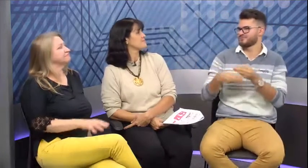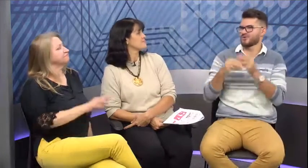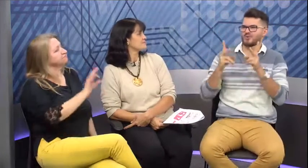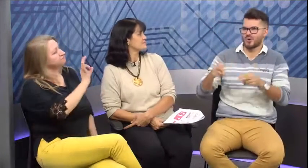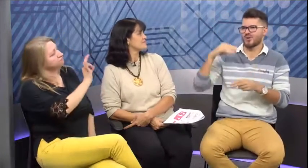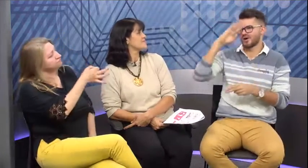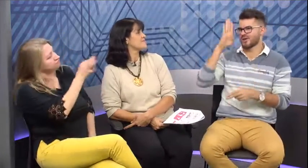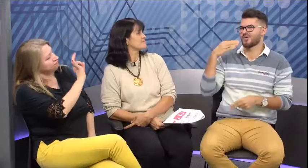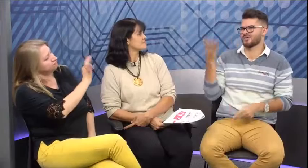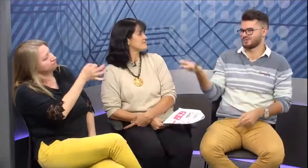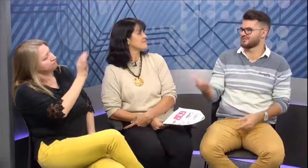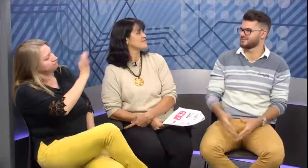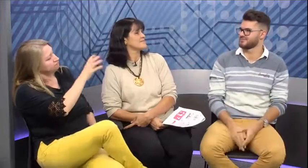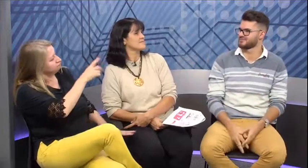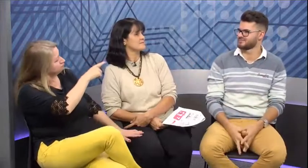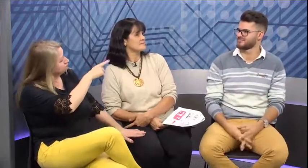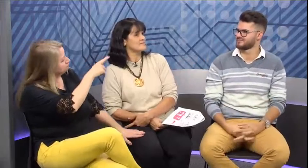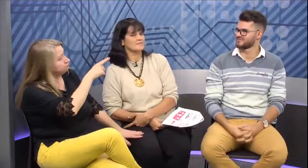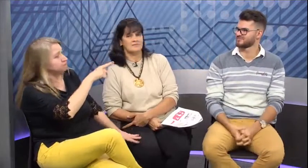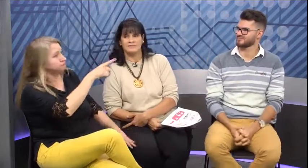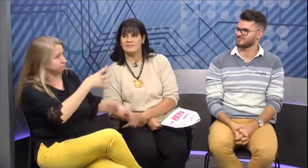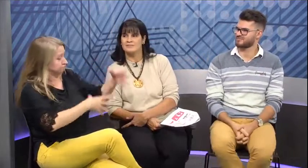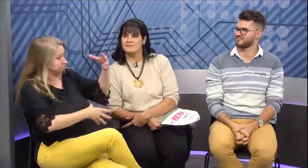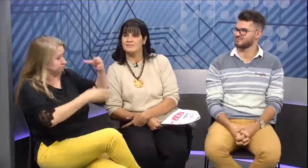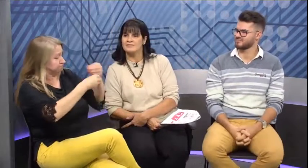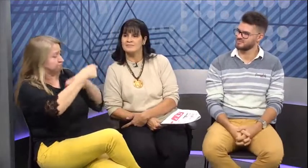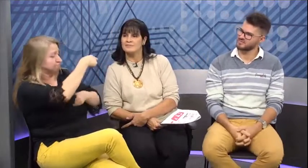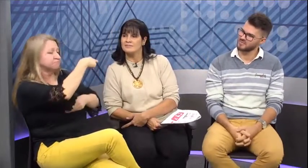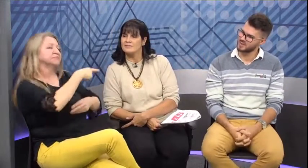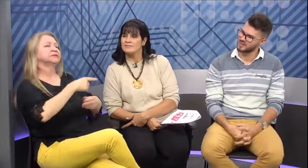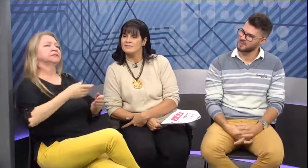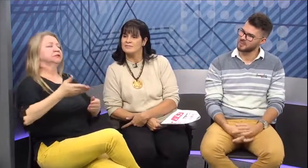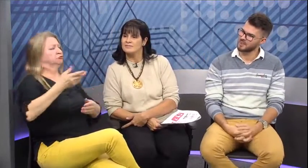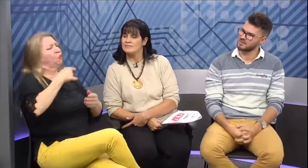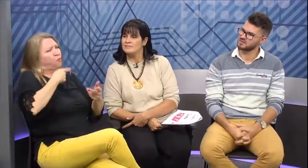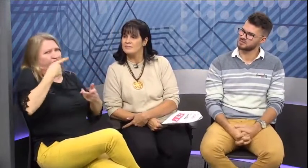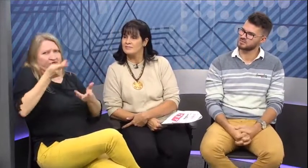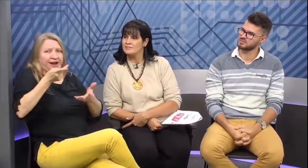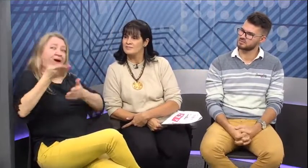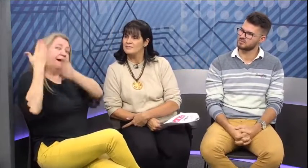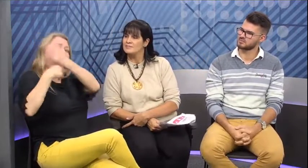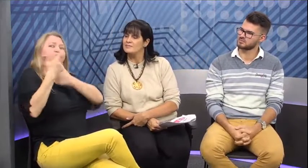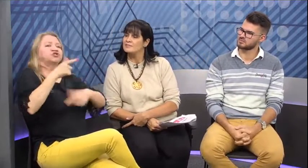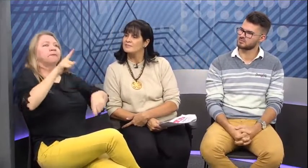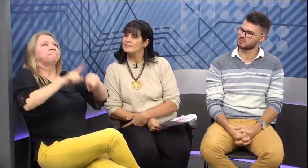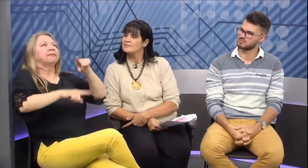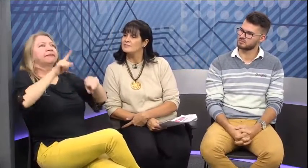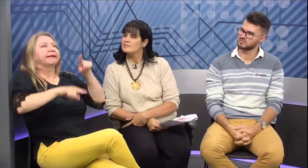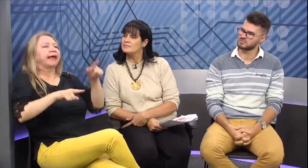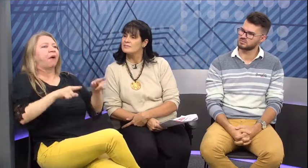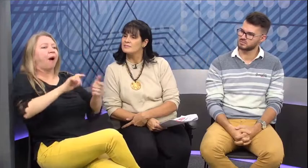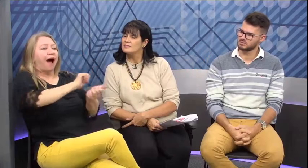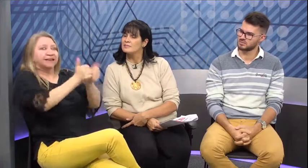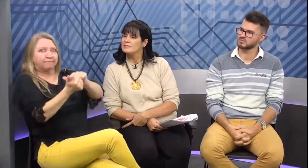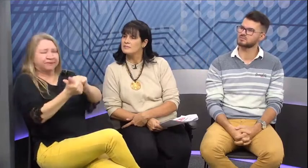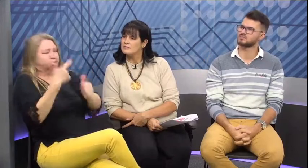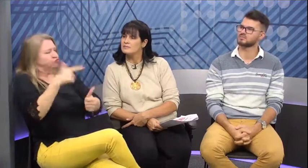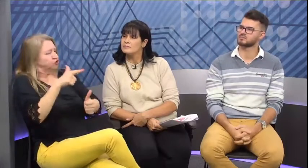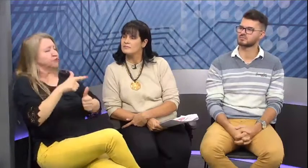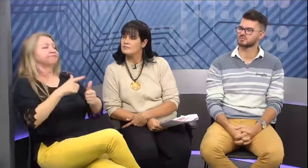também. Então, apenas complementando, é verdade, eu quero complementar. Né? Eu me lembro que, na época, nós não tínhamos